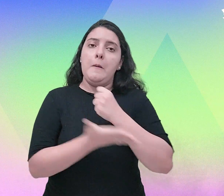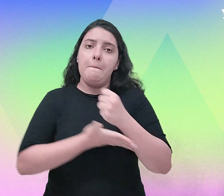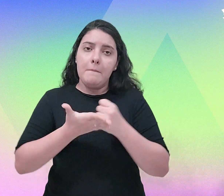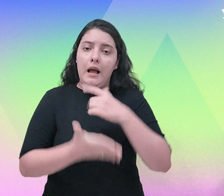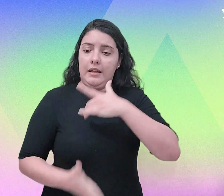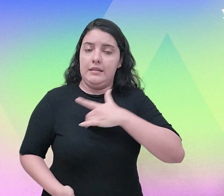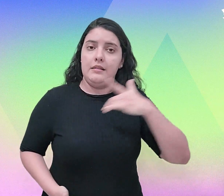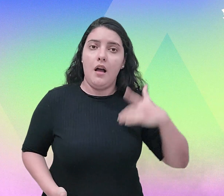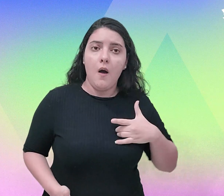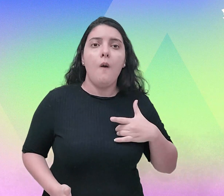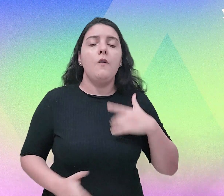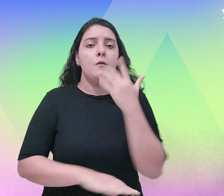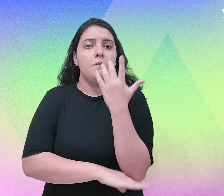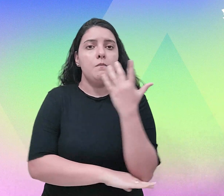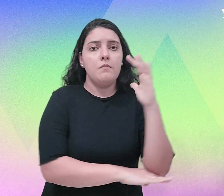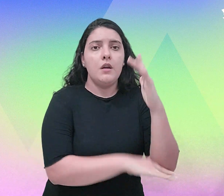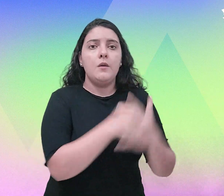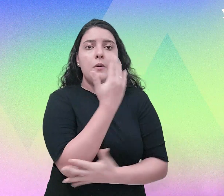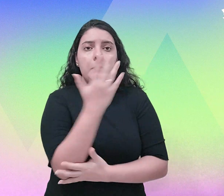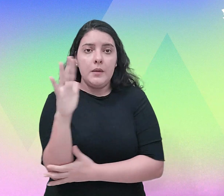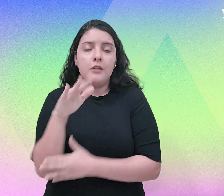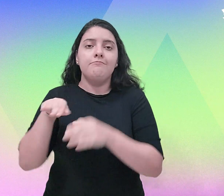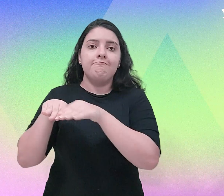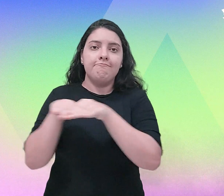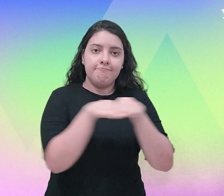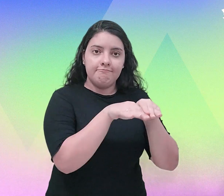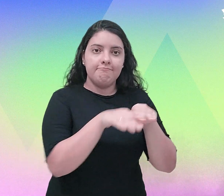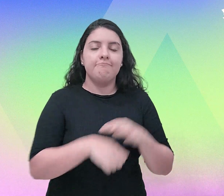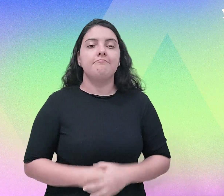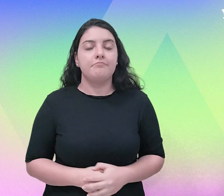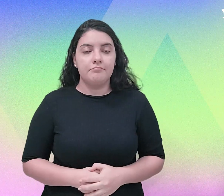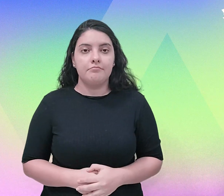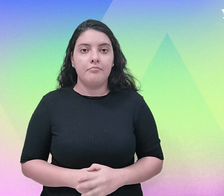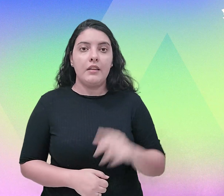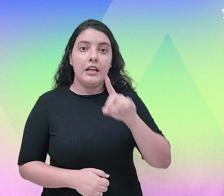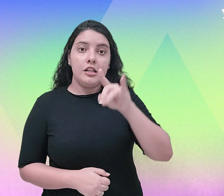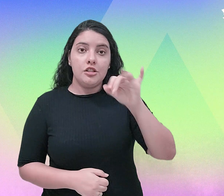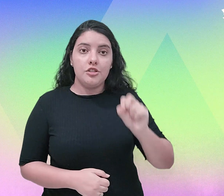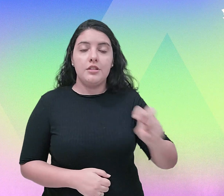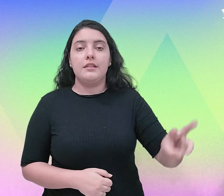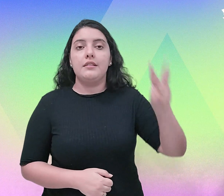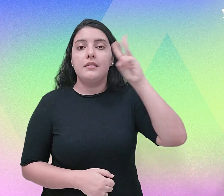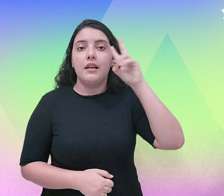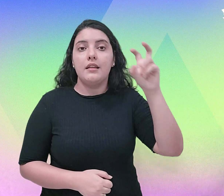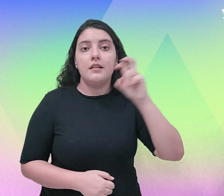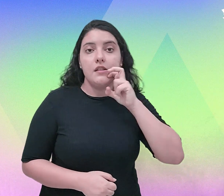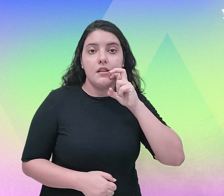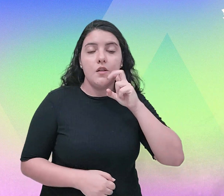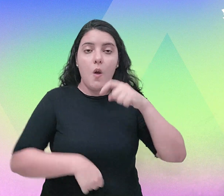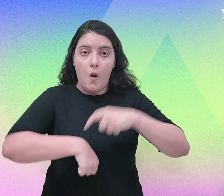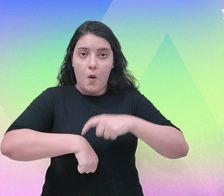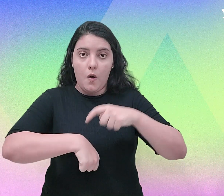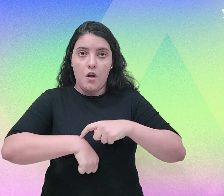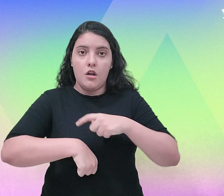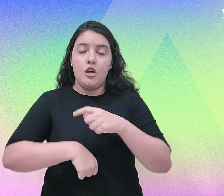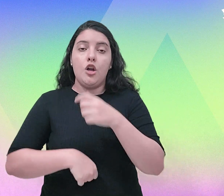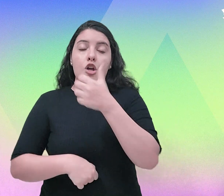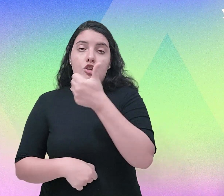como a saúde eo meio ambiente equilibrados dias terça e quinta horário 18:30